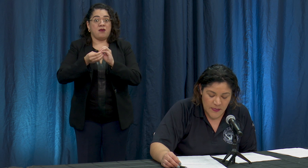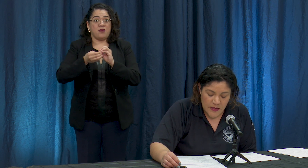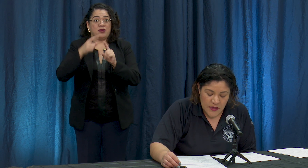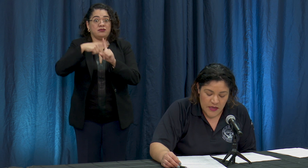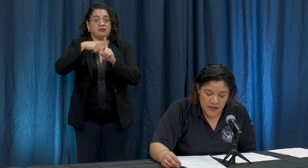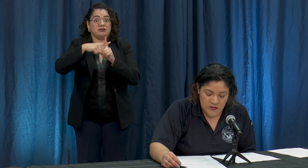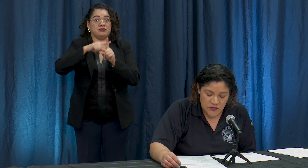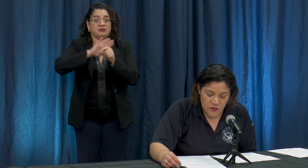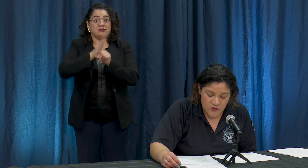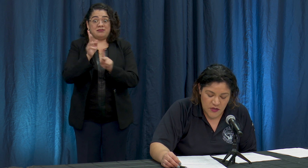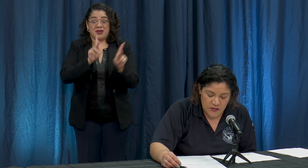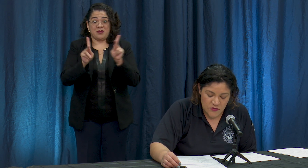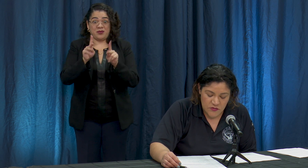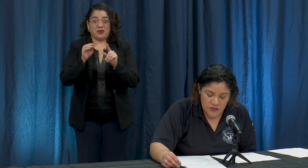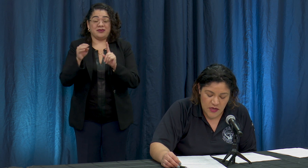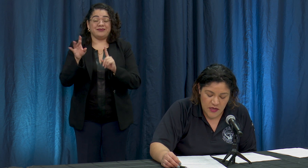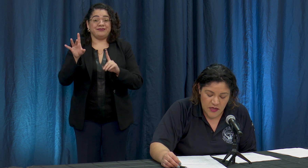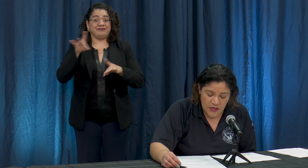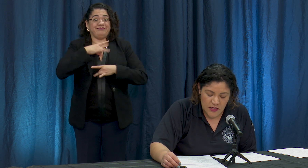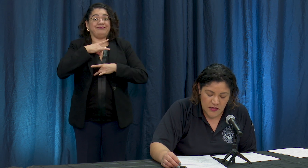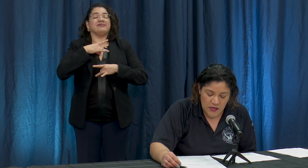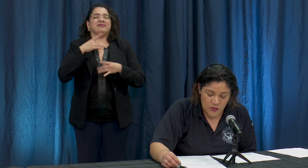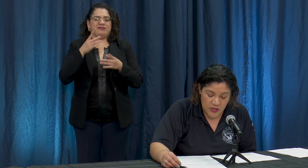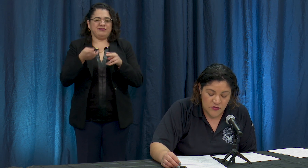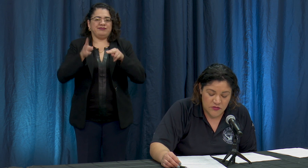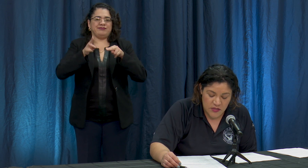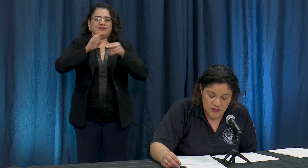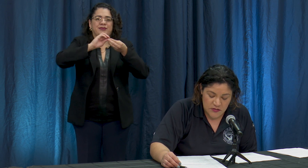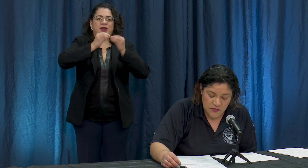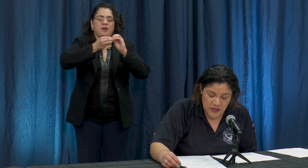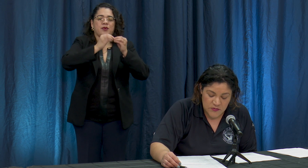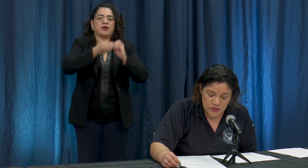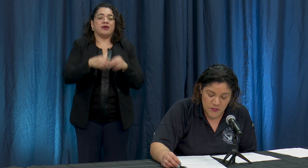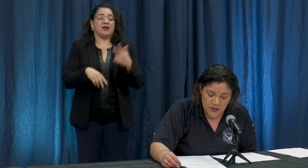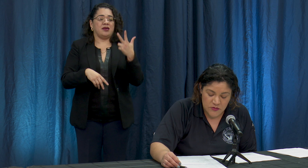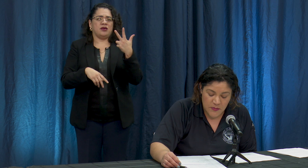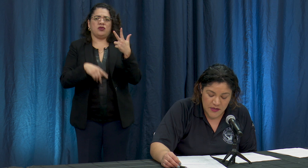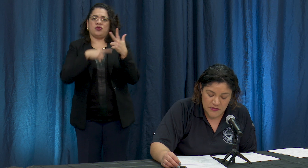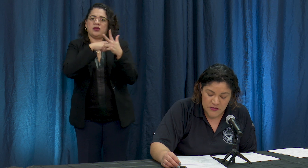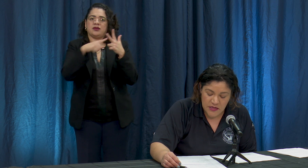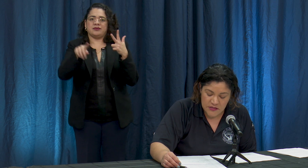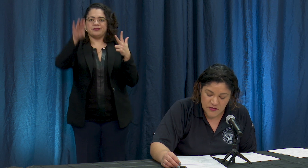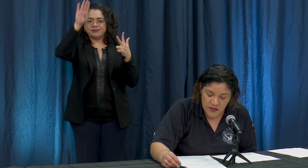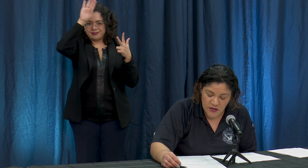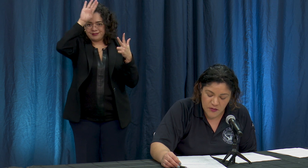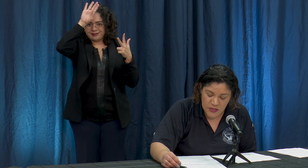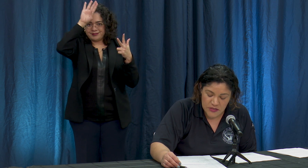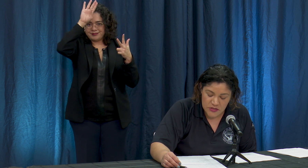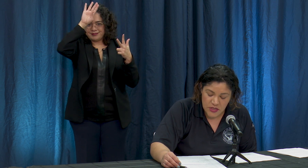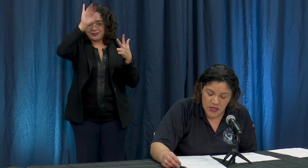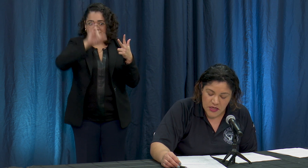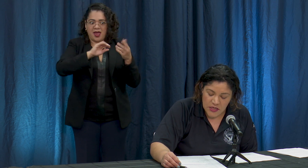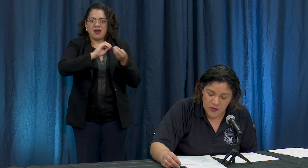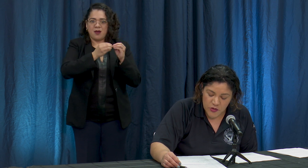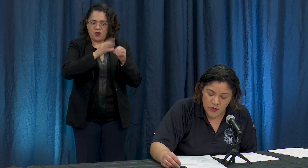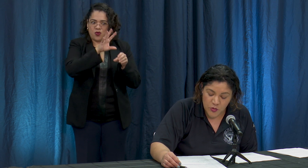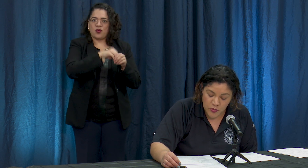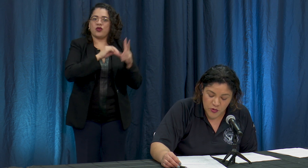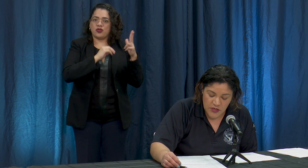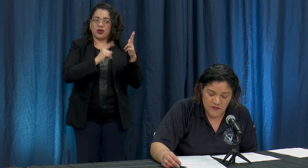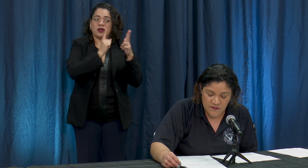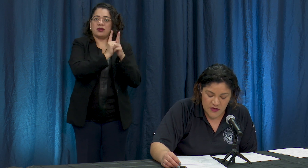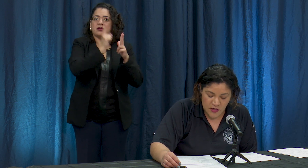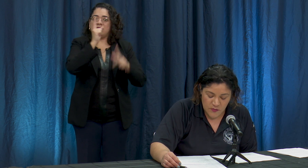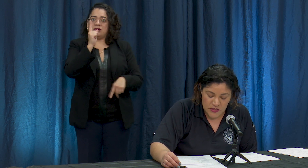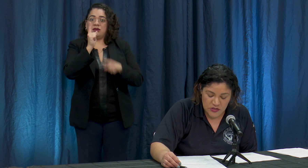día. En esos nuevos casos incluyen los tres bomberos más de la ciudad de Long Beach, incluido